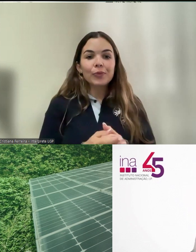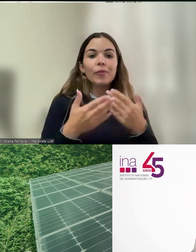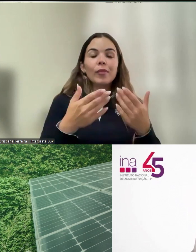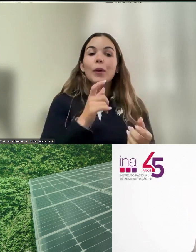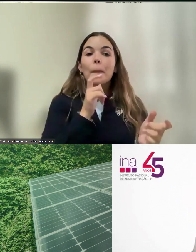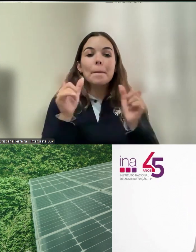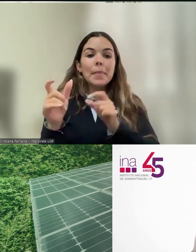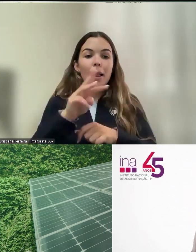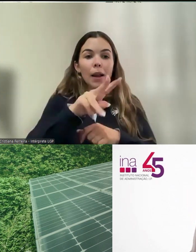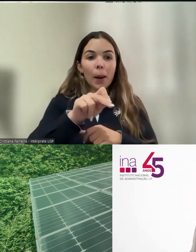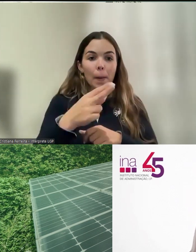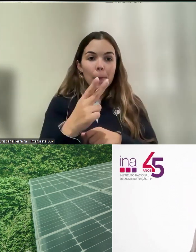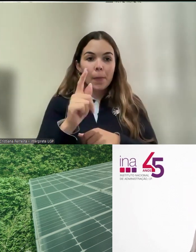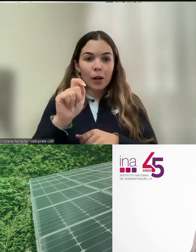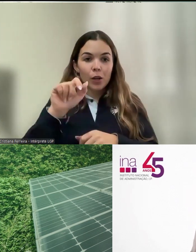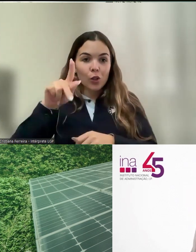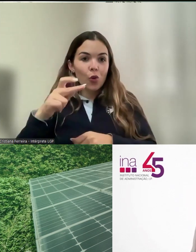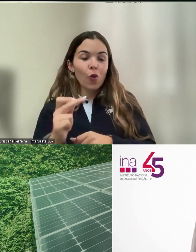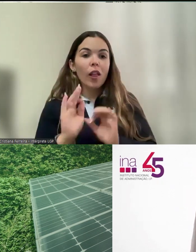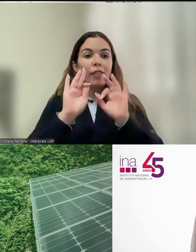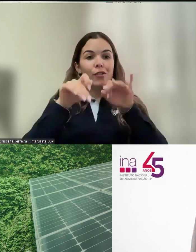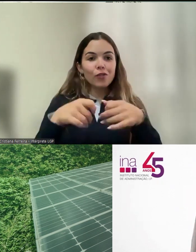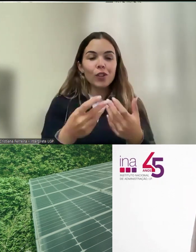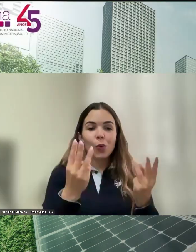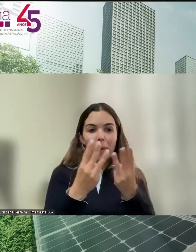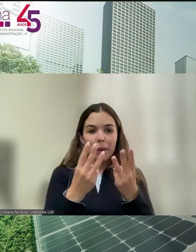a palavra a Manuela Oliveira, que irá encerrar o webinar.